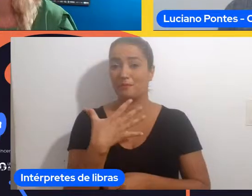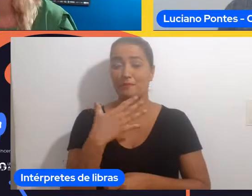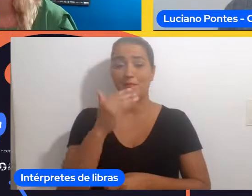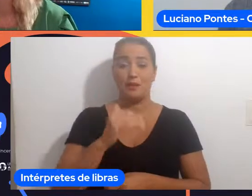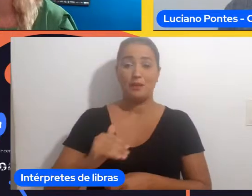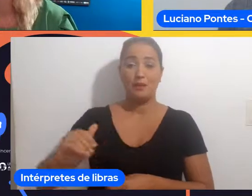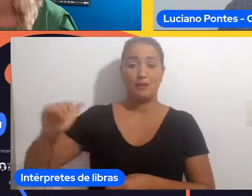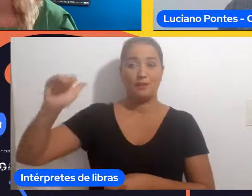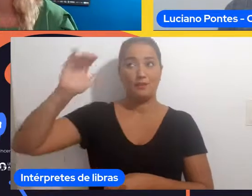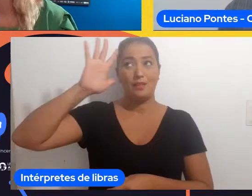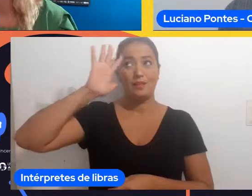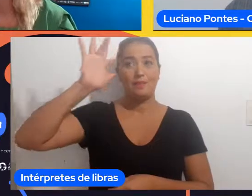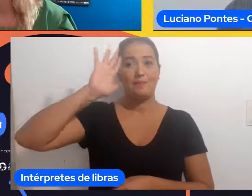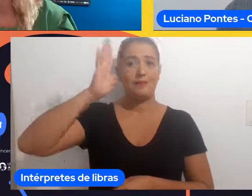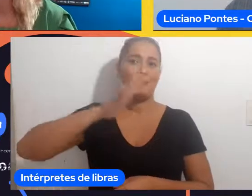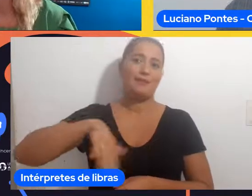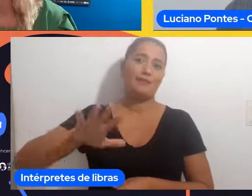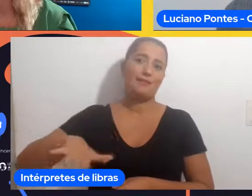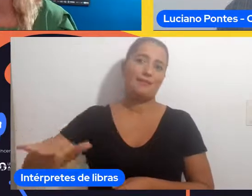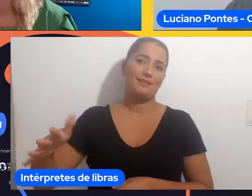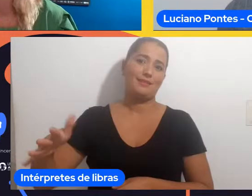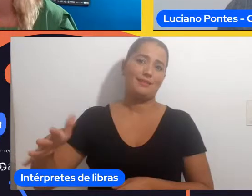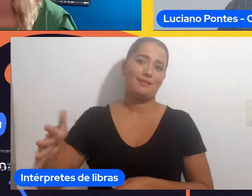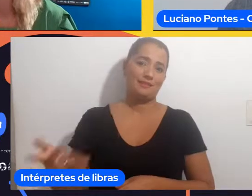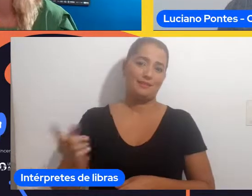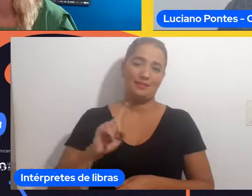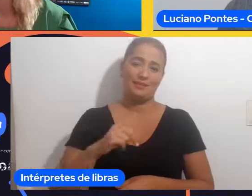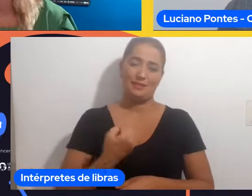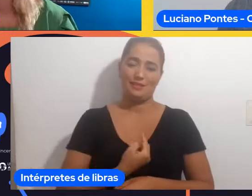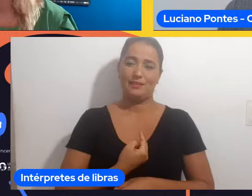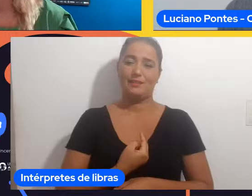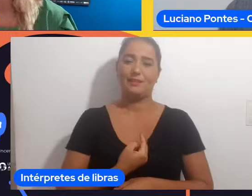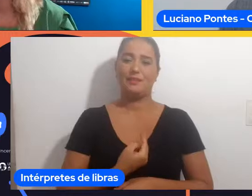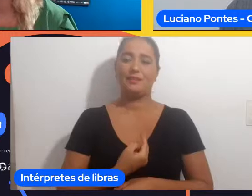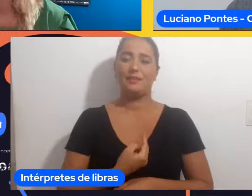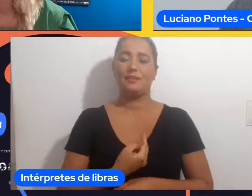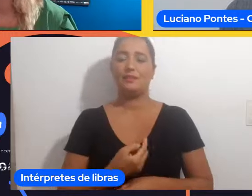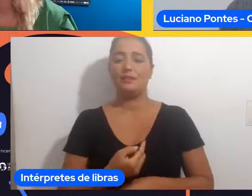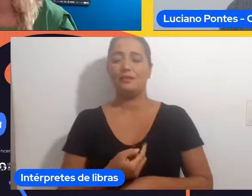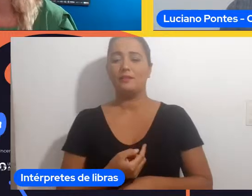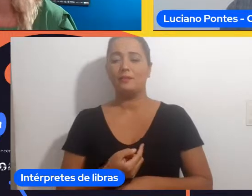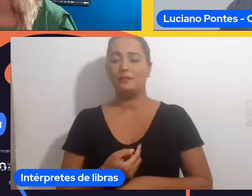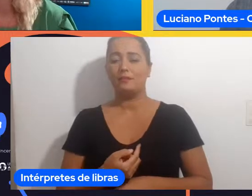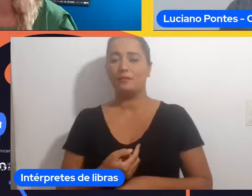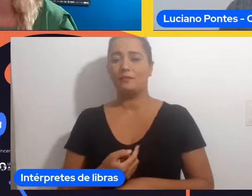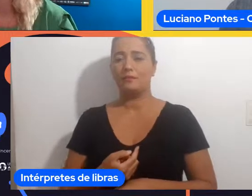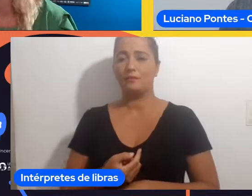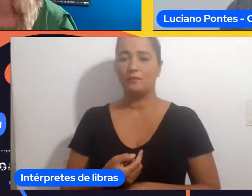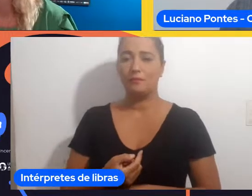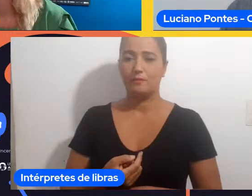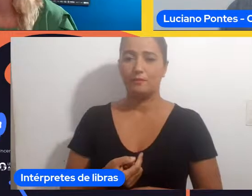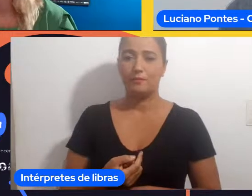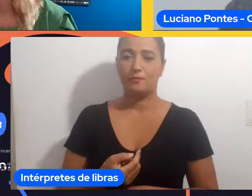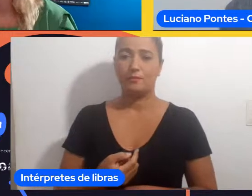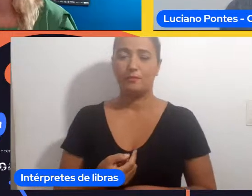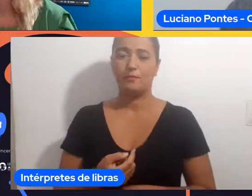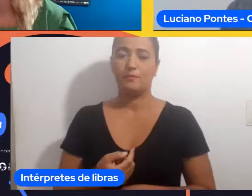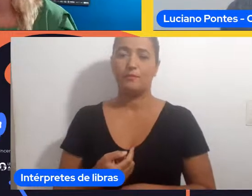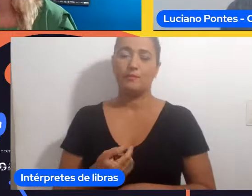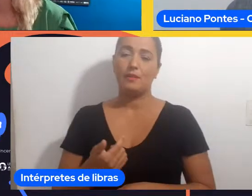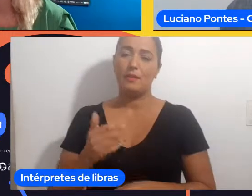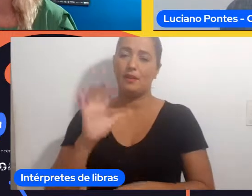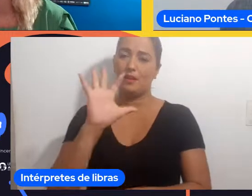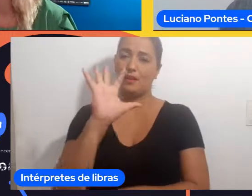para as crianças. Eu digo, quando a gente vai para baixo de uma árvore, a criança sente o mesmo. Quando a gente chega no mar